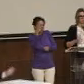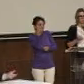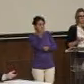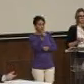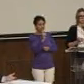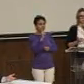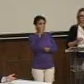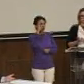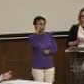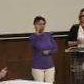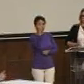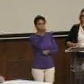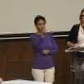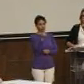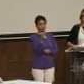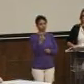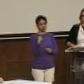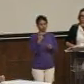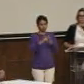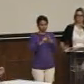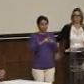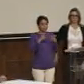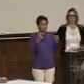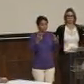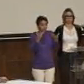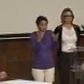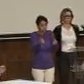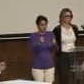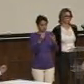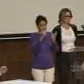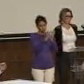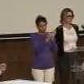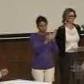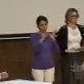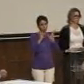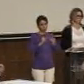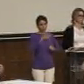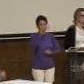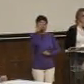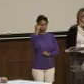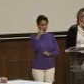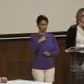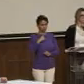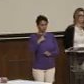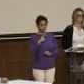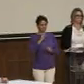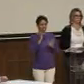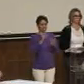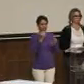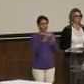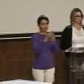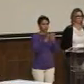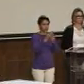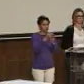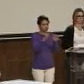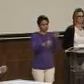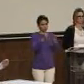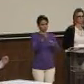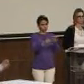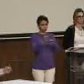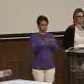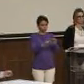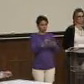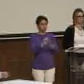não resolver o caso. Mas sou favorável à ficha limpa. Pessoas que sejam condenadas, né, pela justiça